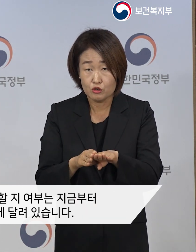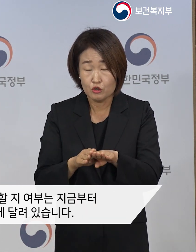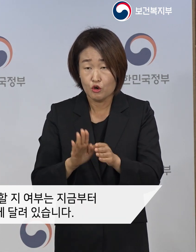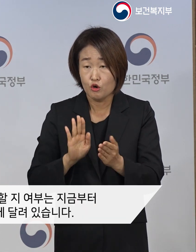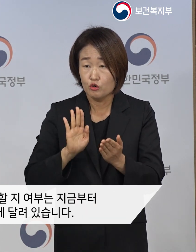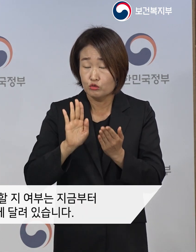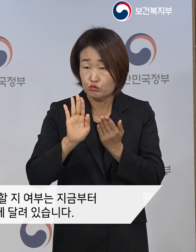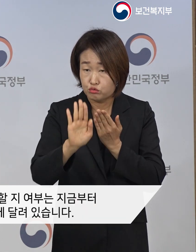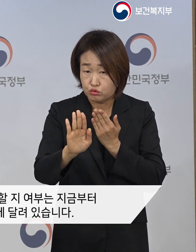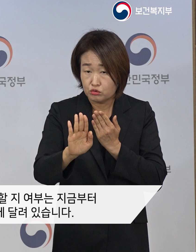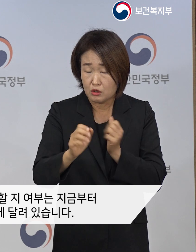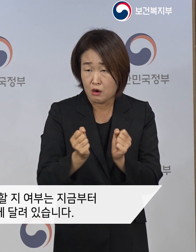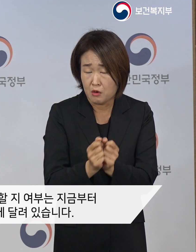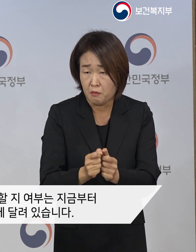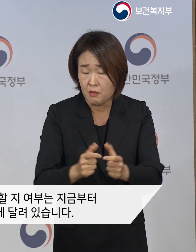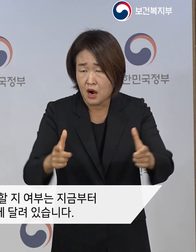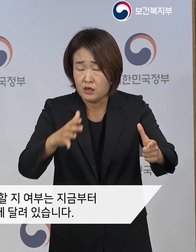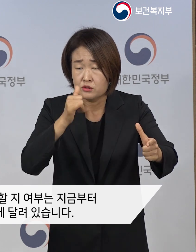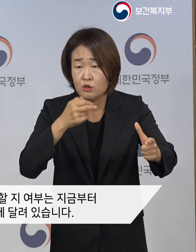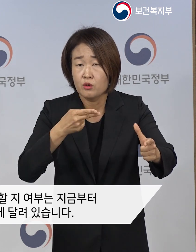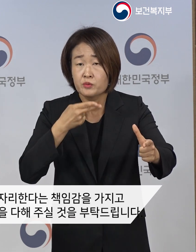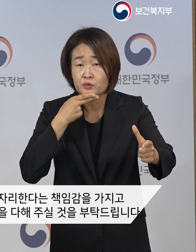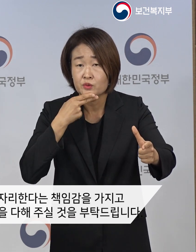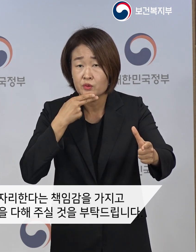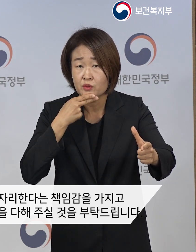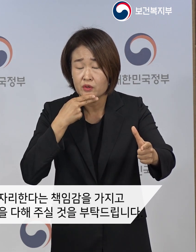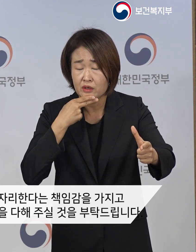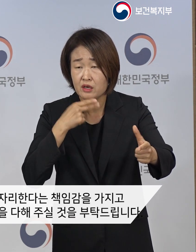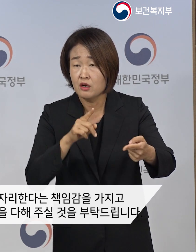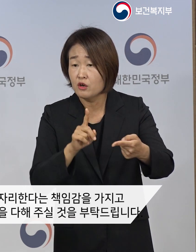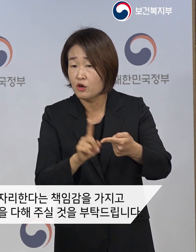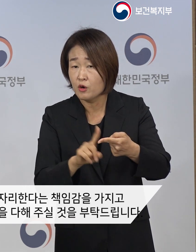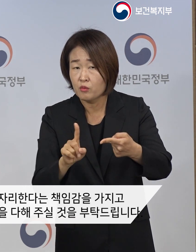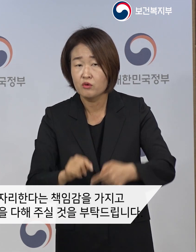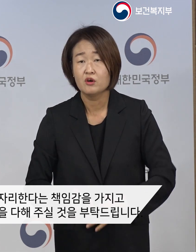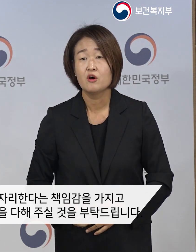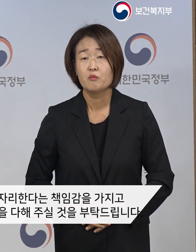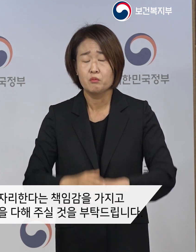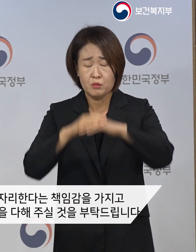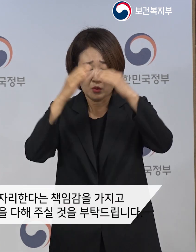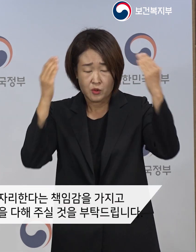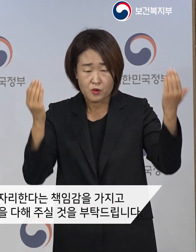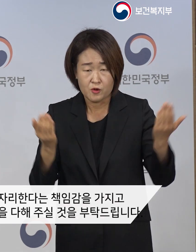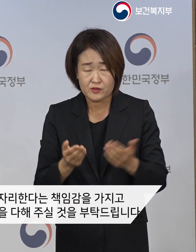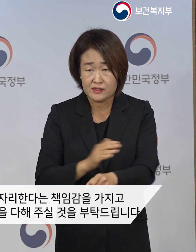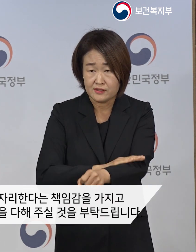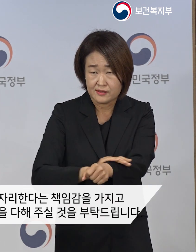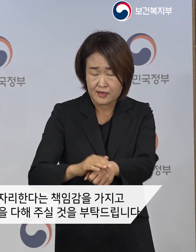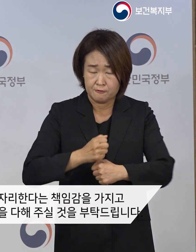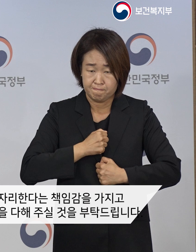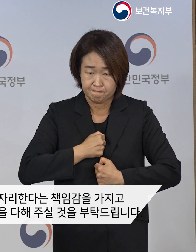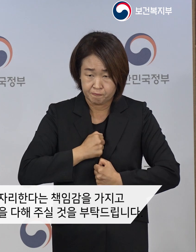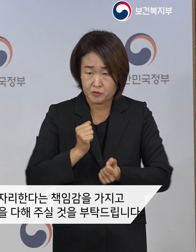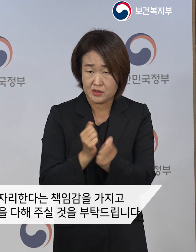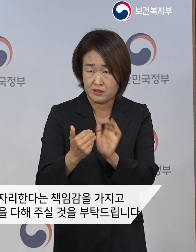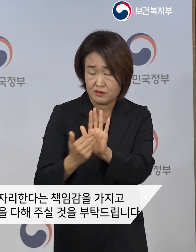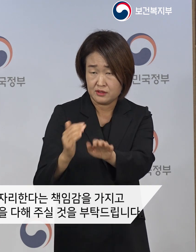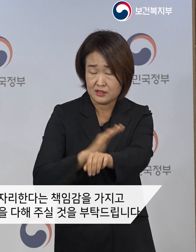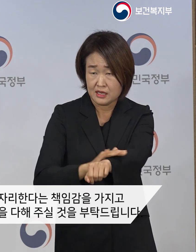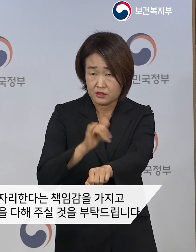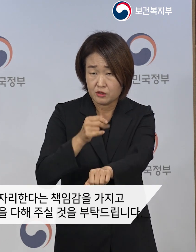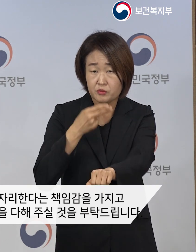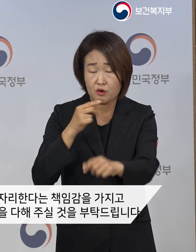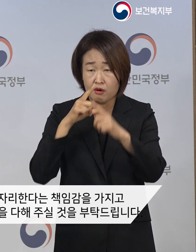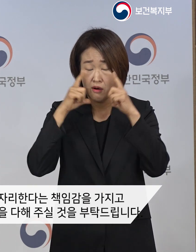합심하여 대처하느냐에 달려 있습니다. 국민 여러분은 스스로가 방역의 최전선에 자리한다는 책임감을